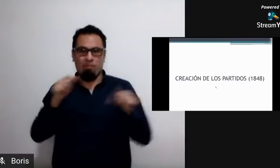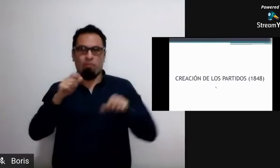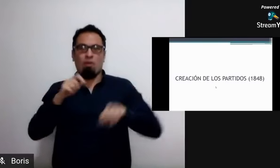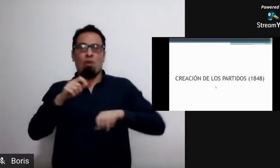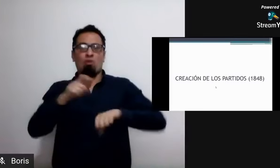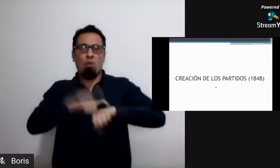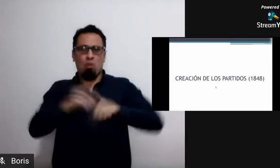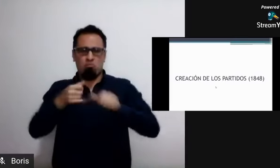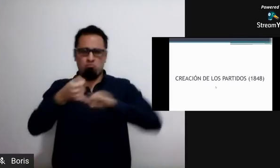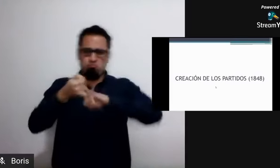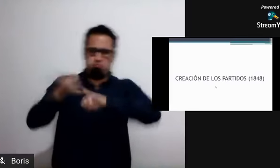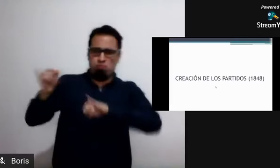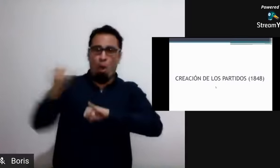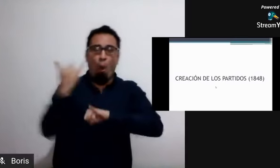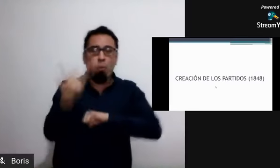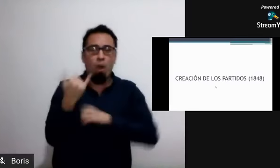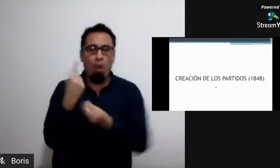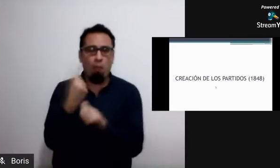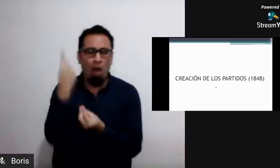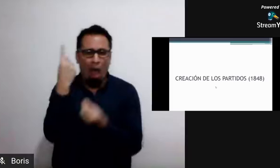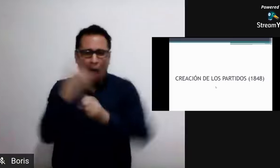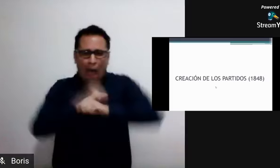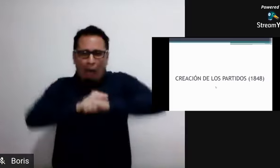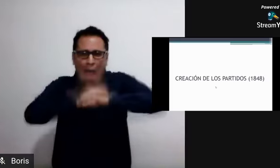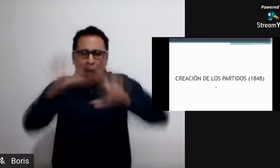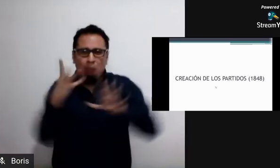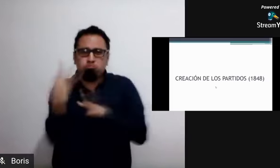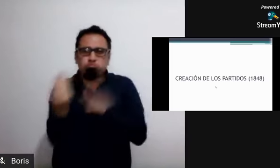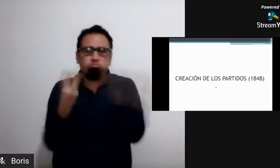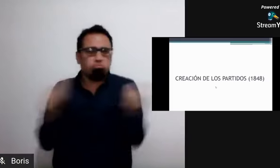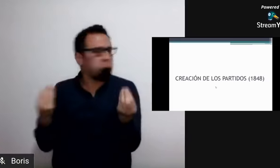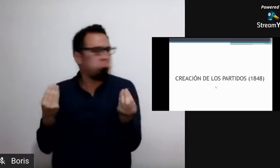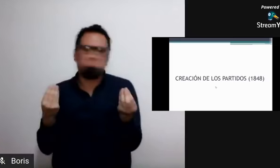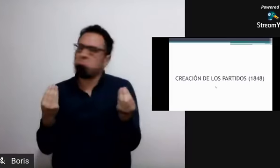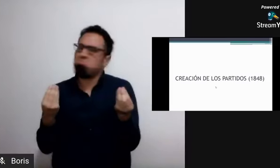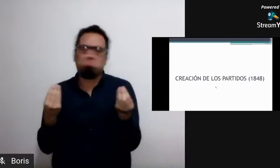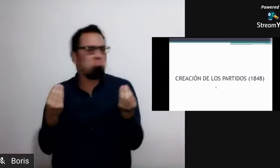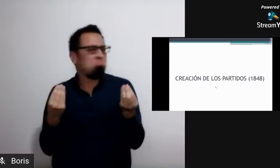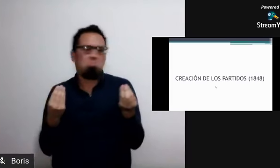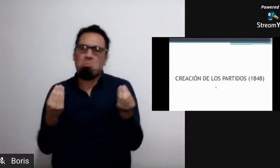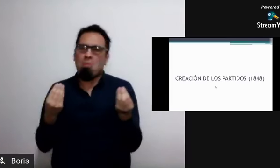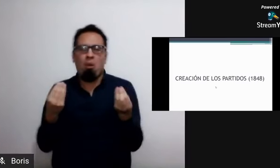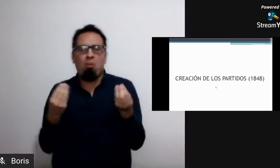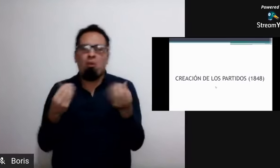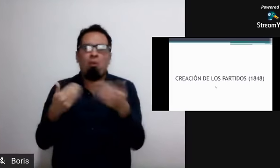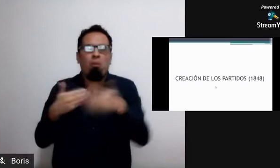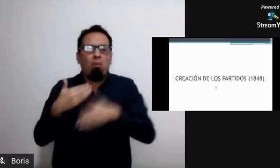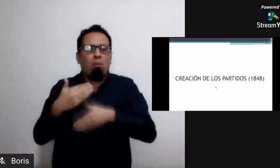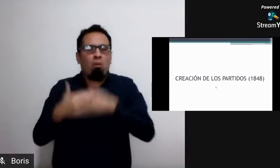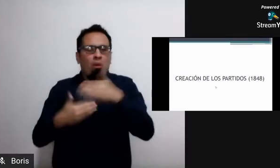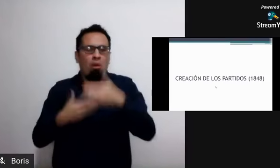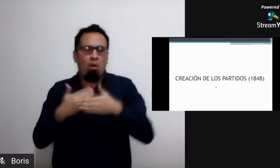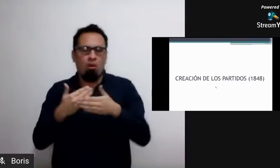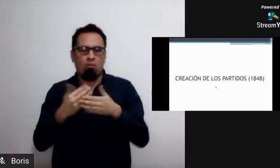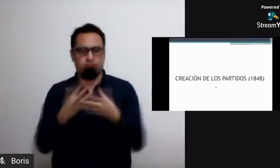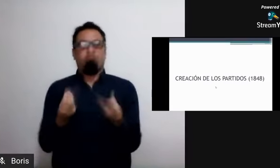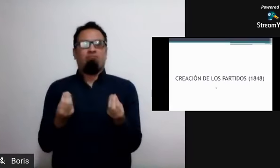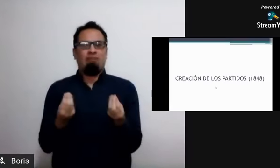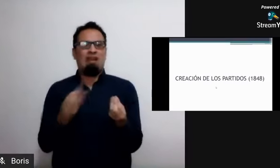esta época que estamos abarcando, en esta tertulia, no había una claridad en relación a los diferentes partidos